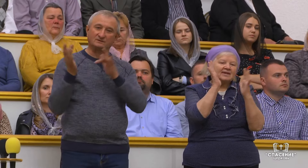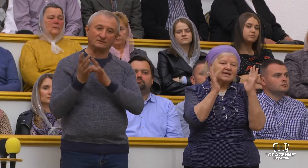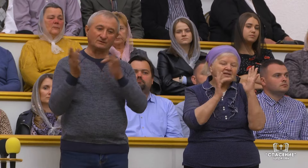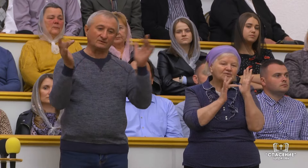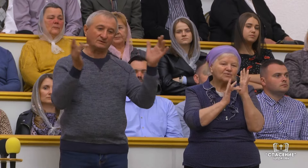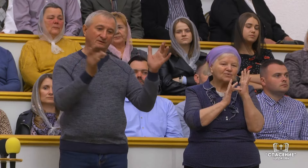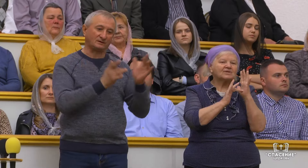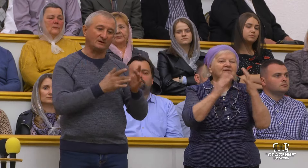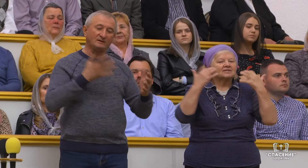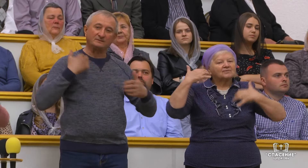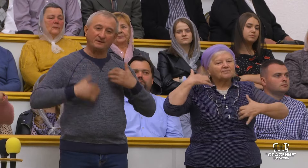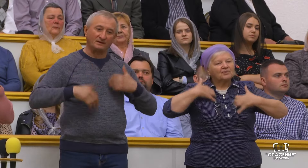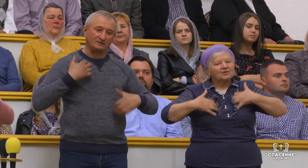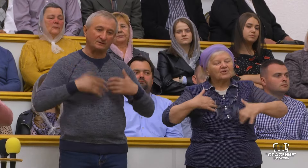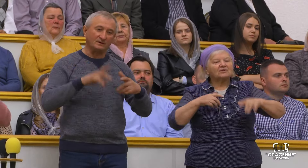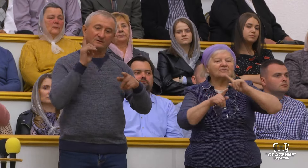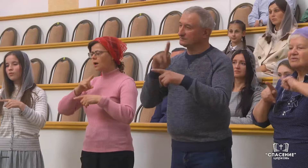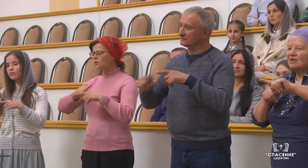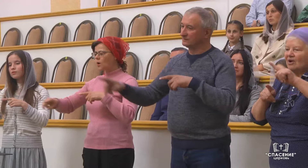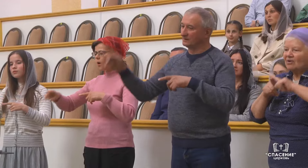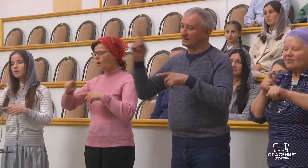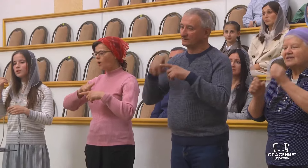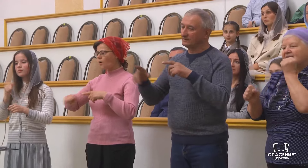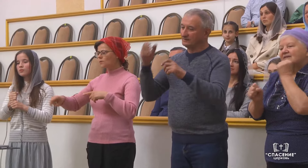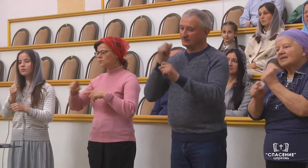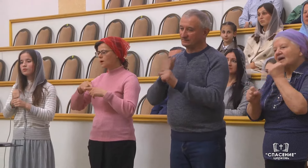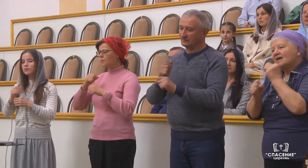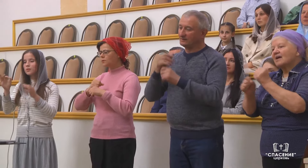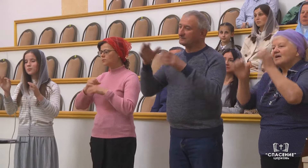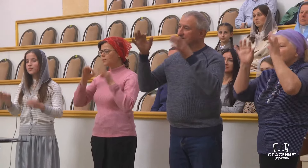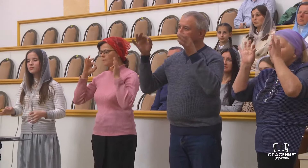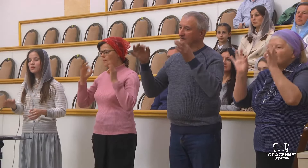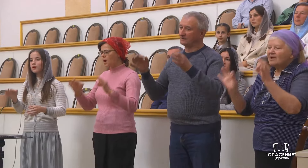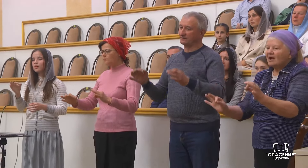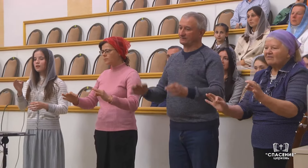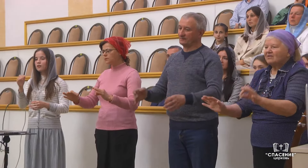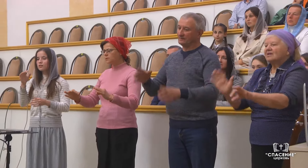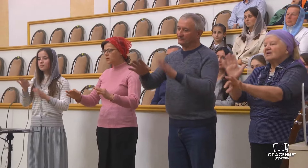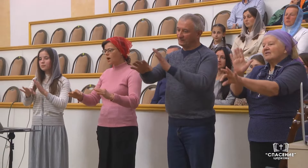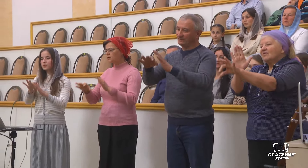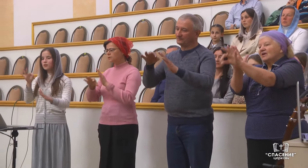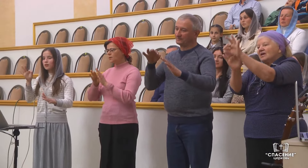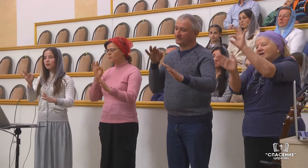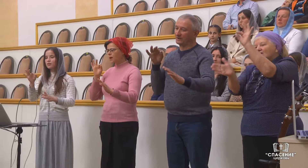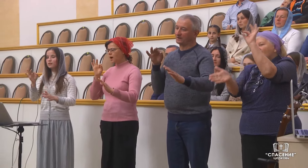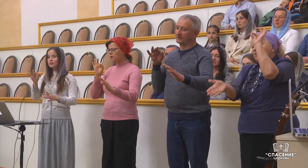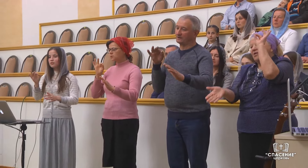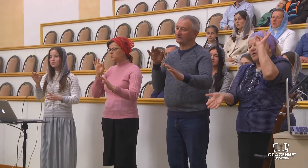Так спеши скорей сделать верный шаг.